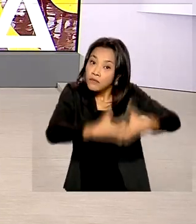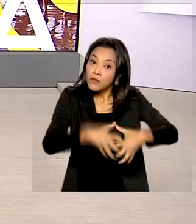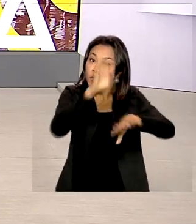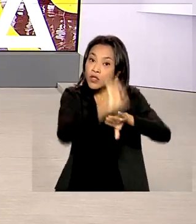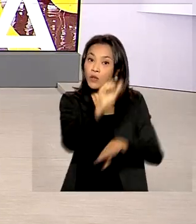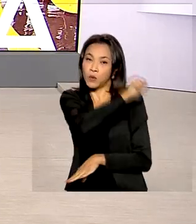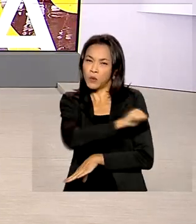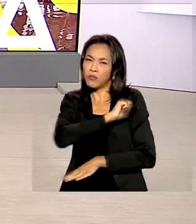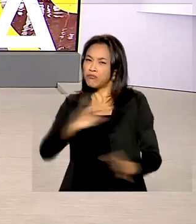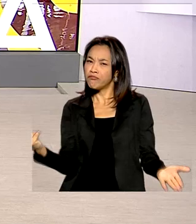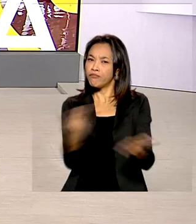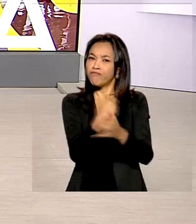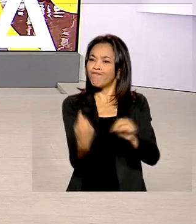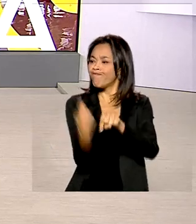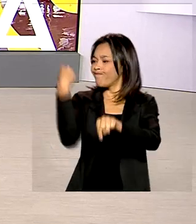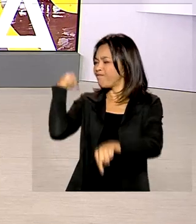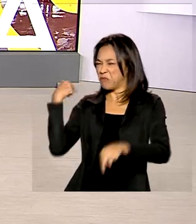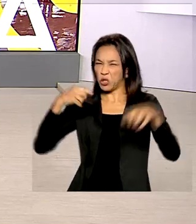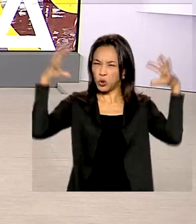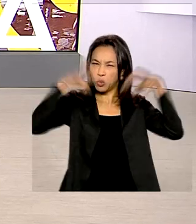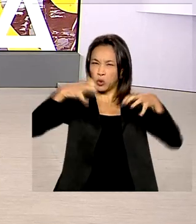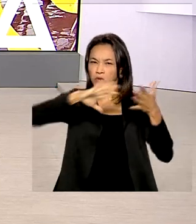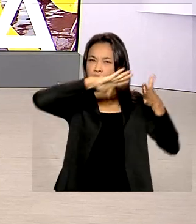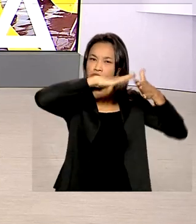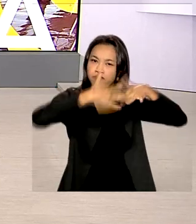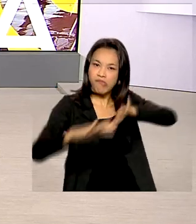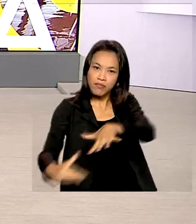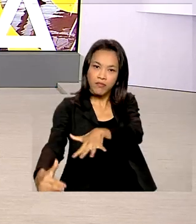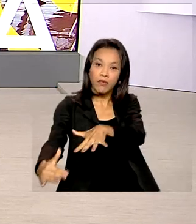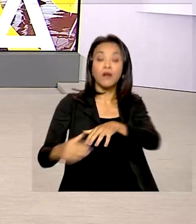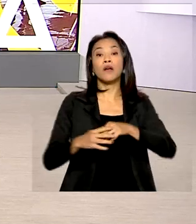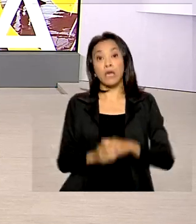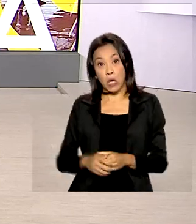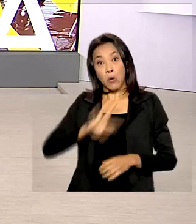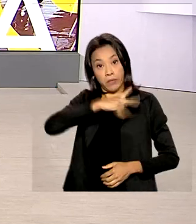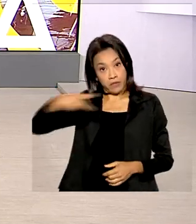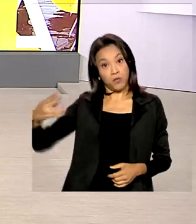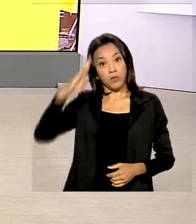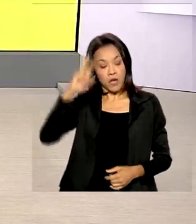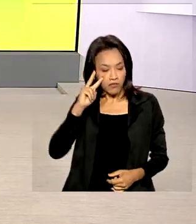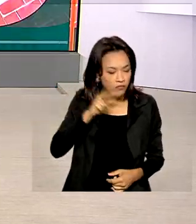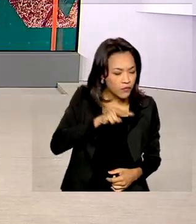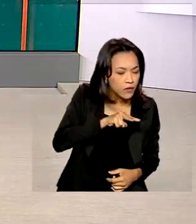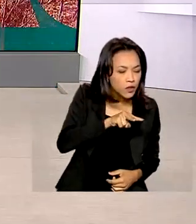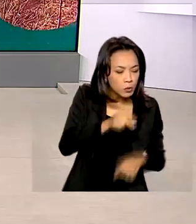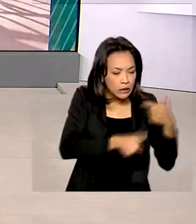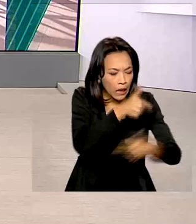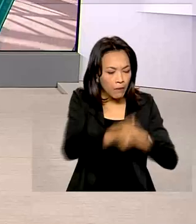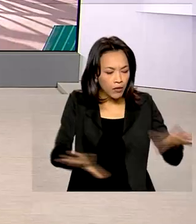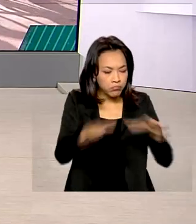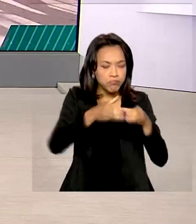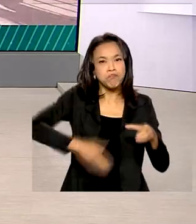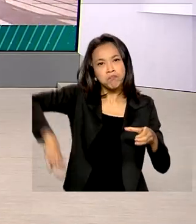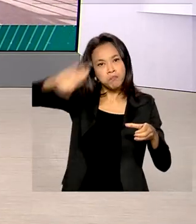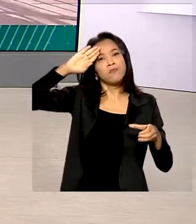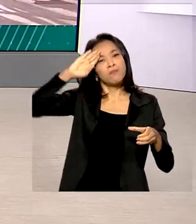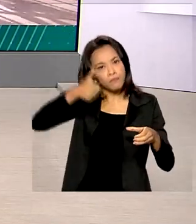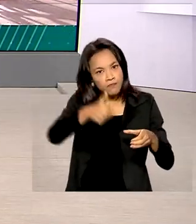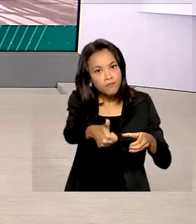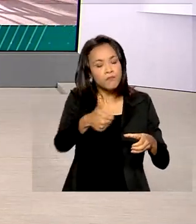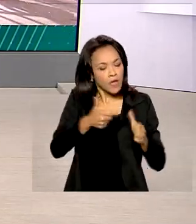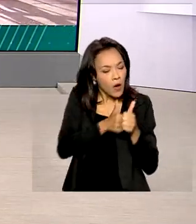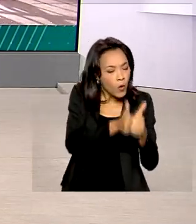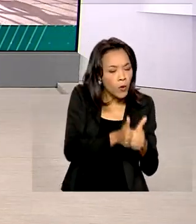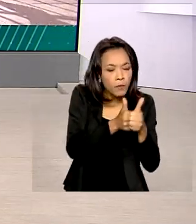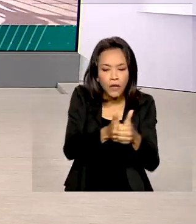atingido por fortes chuvas e enchentes. O presidente ainda viu de perto a atuação das Forças Armadas na região e